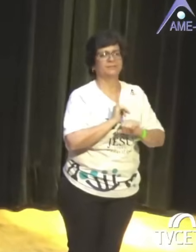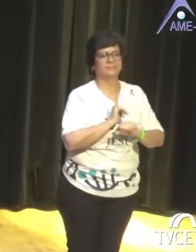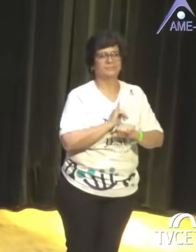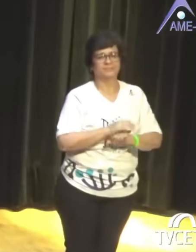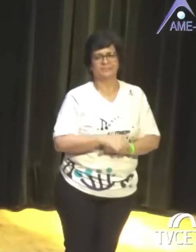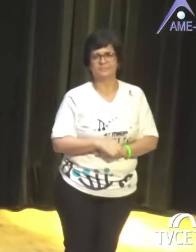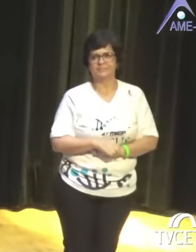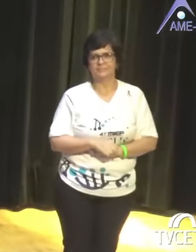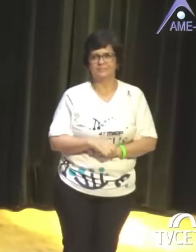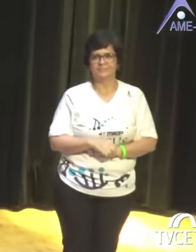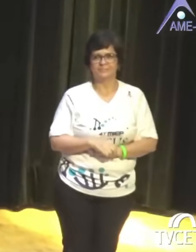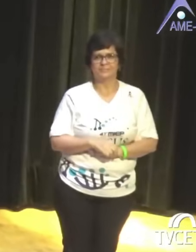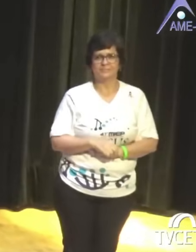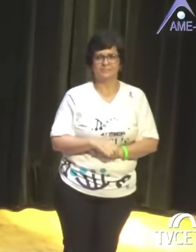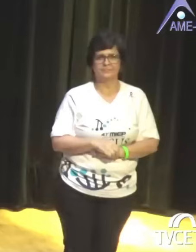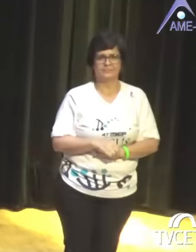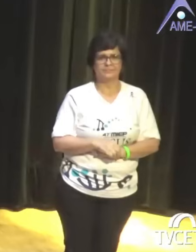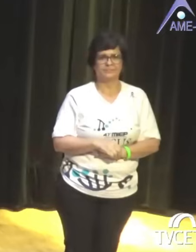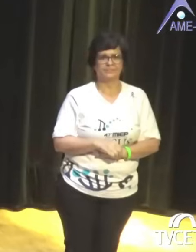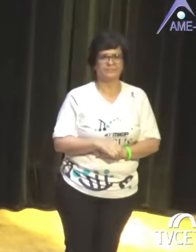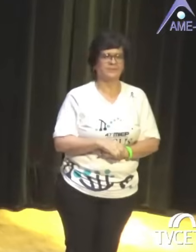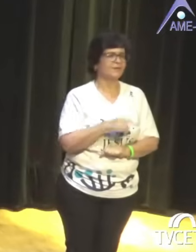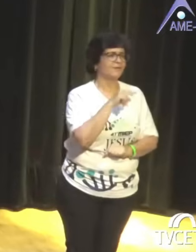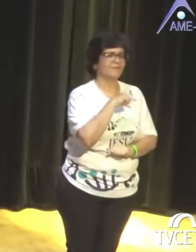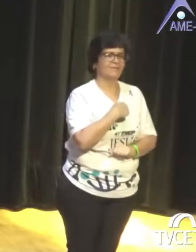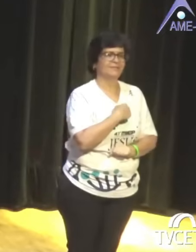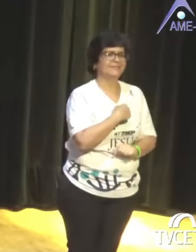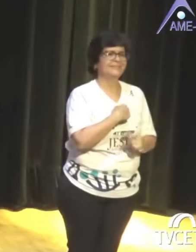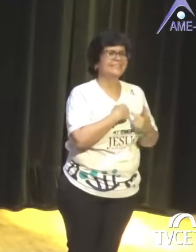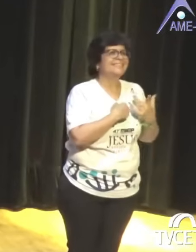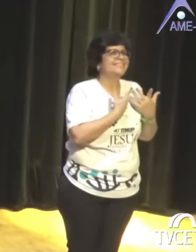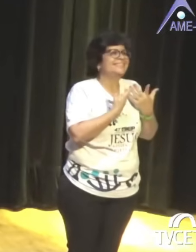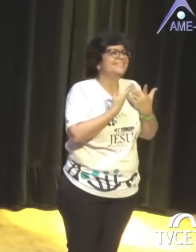transformar a seu contragosto